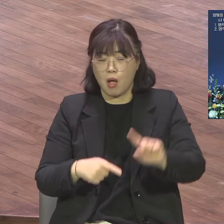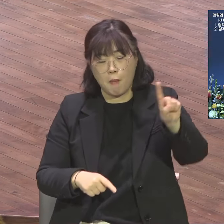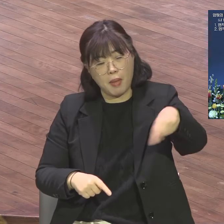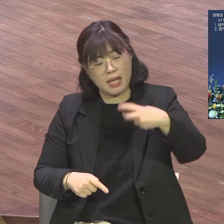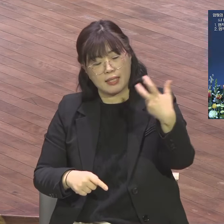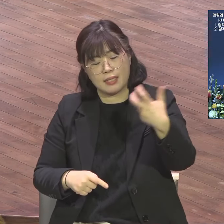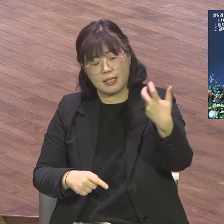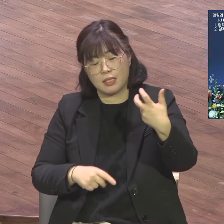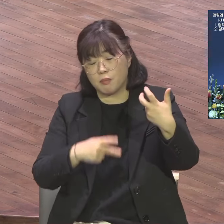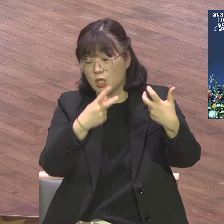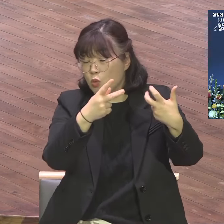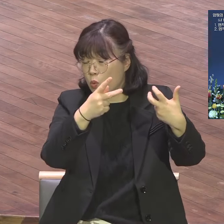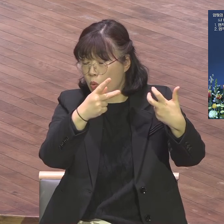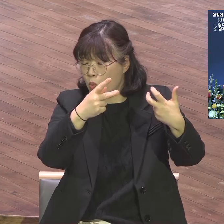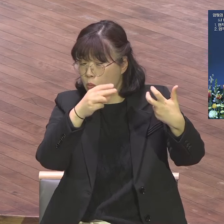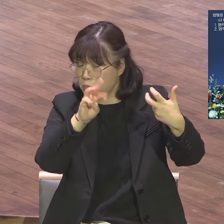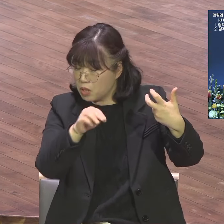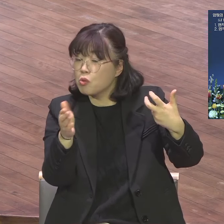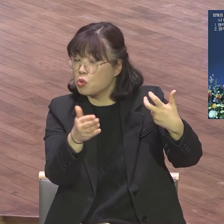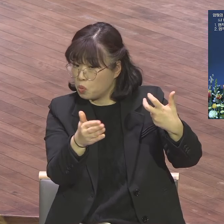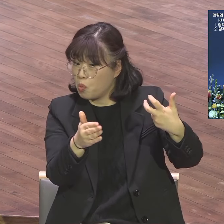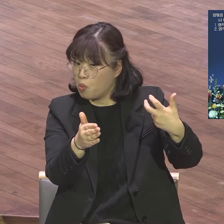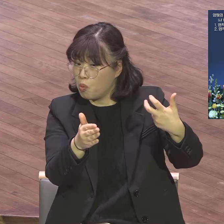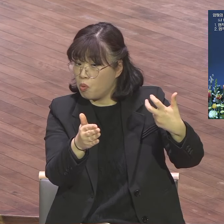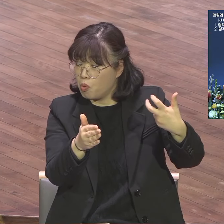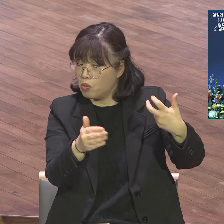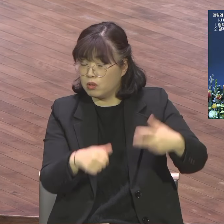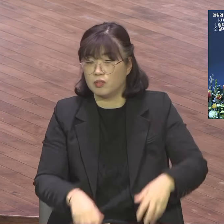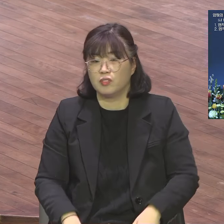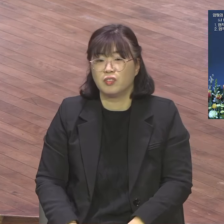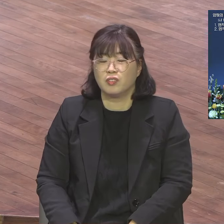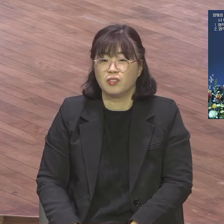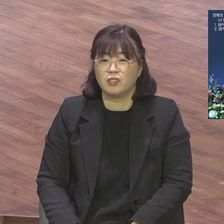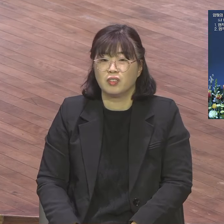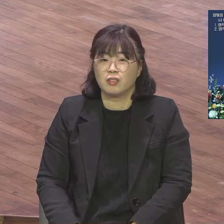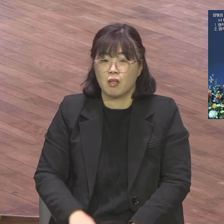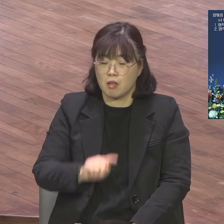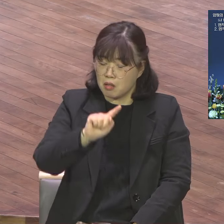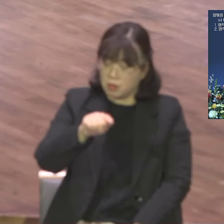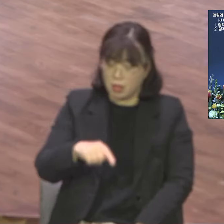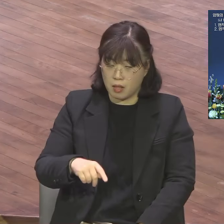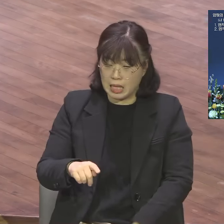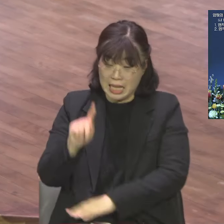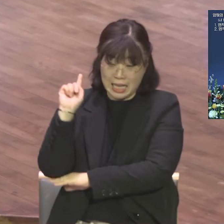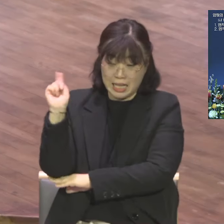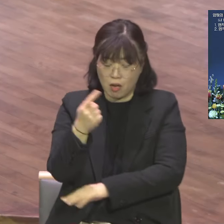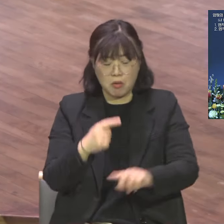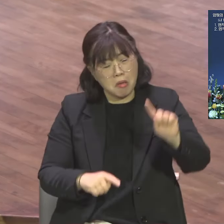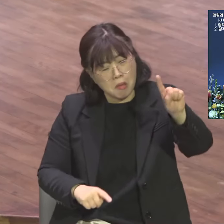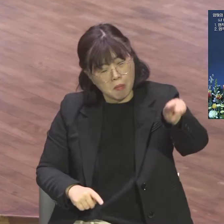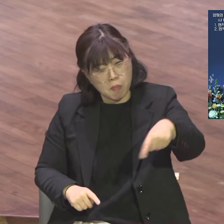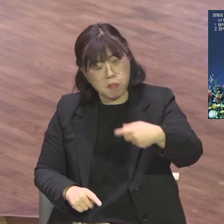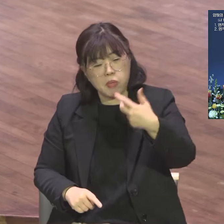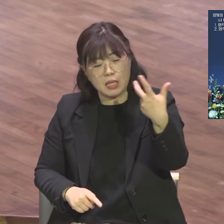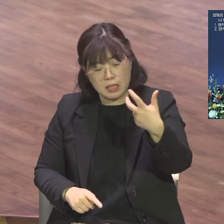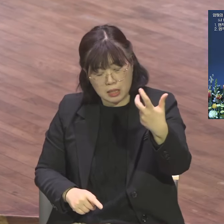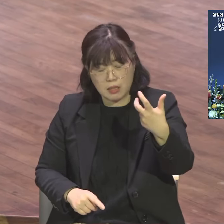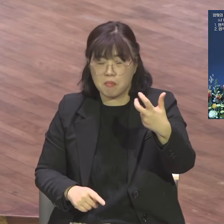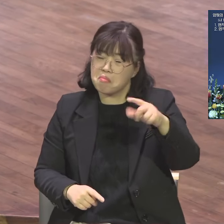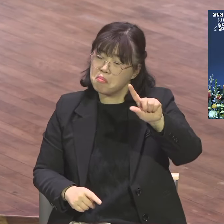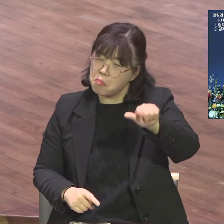하니까 아무리 말 던져봐야 170km 어떤 적 없어요. 160도 잘 없어요. 근데 170까지